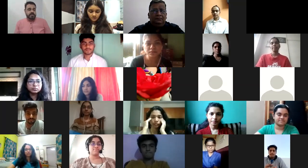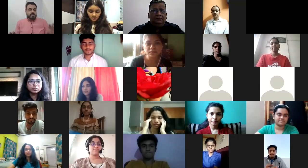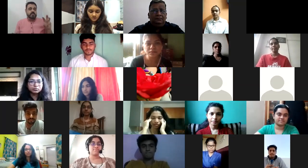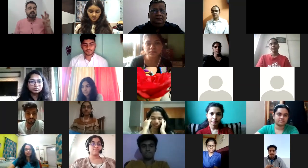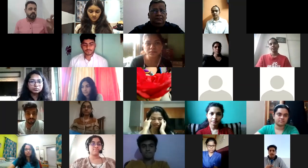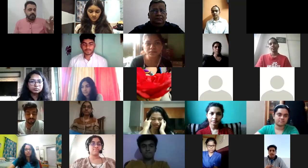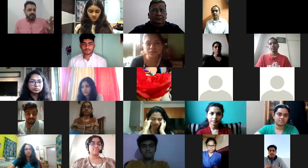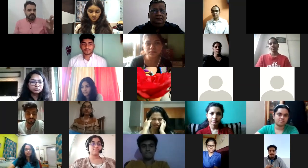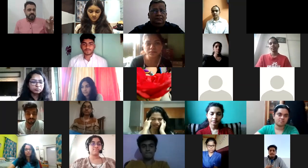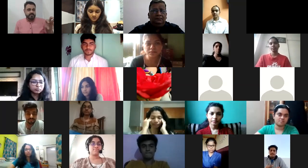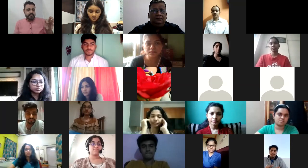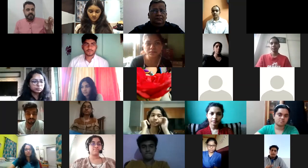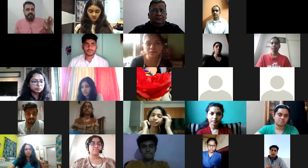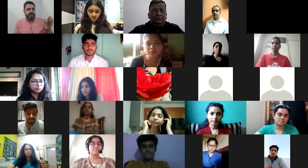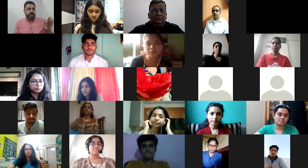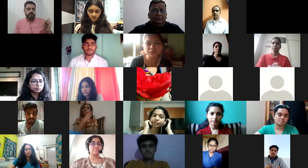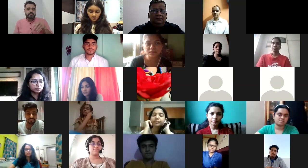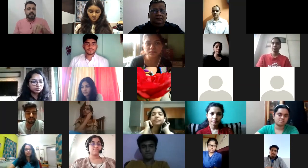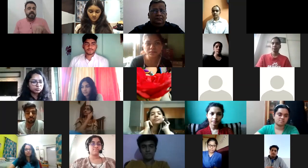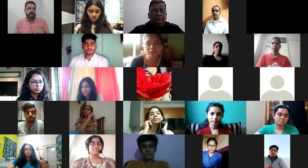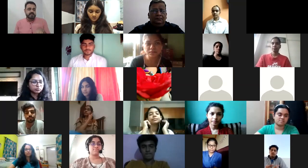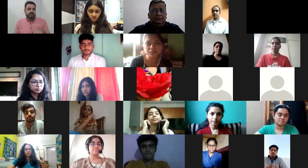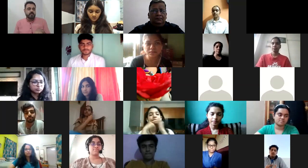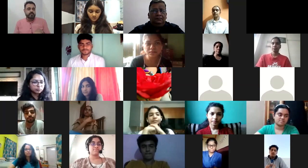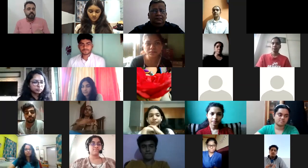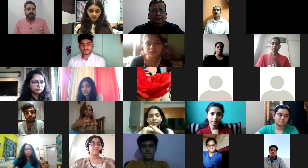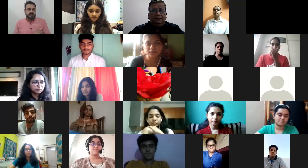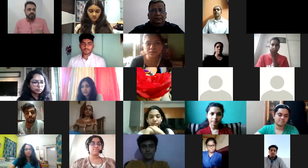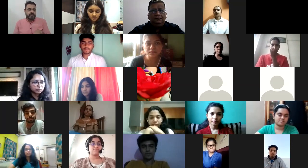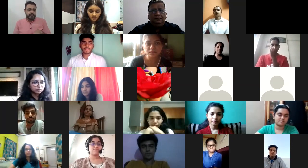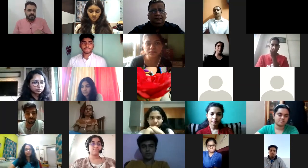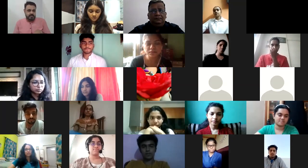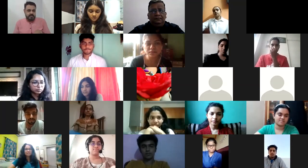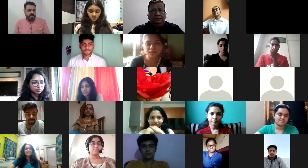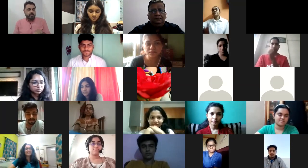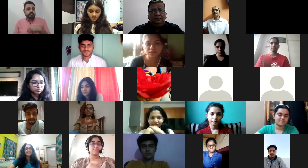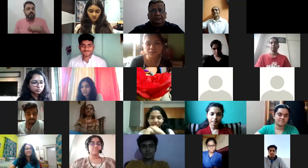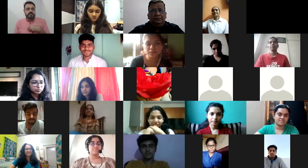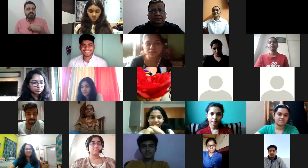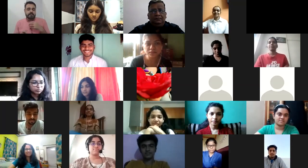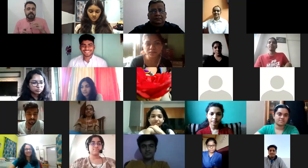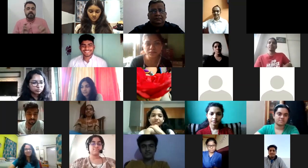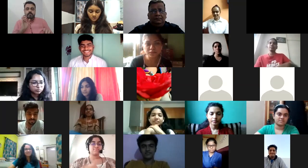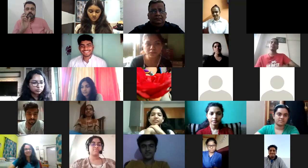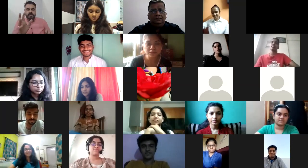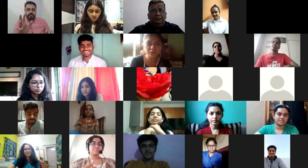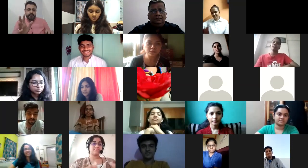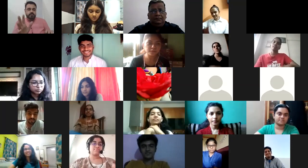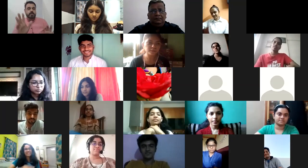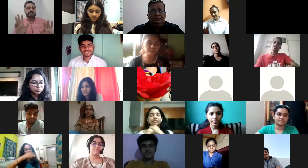the keywords at the end, because we are Indians and all we look at is जुगाड़. All we want is the सामने वाले को मैं जो बोल रहा हूँ जैसे जैसे